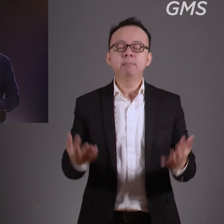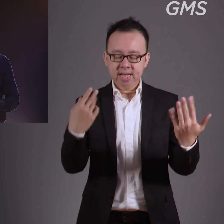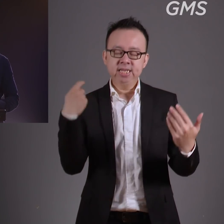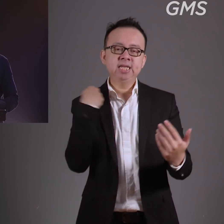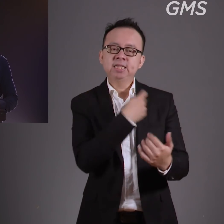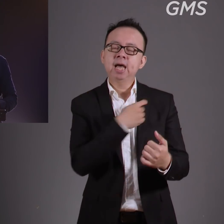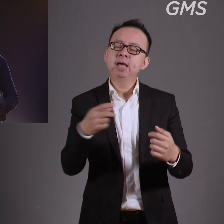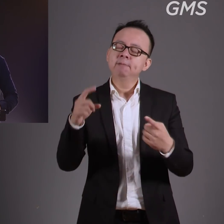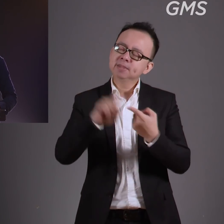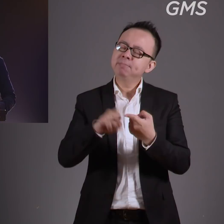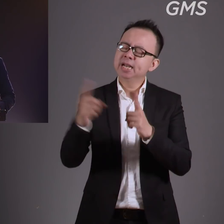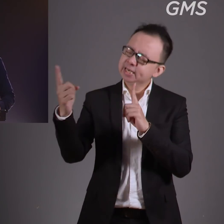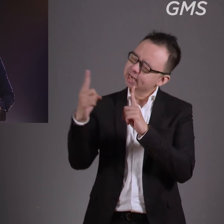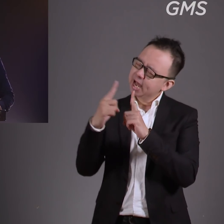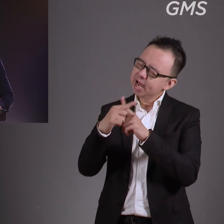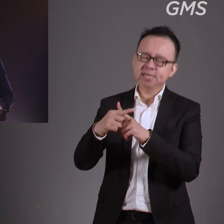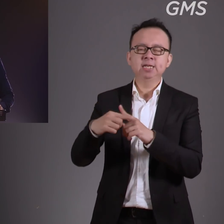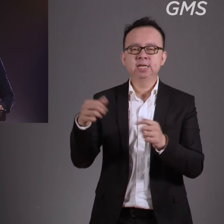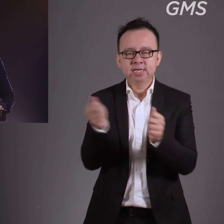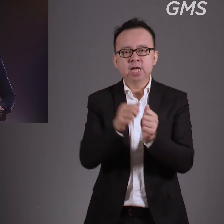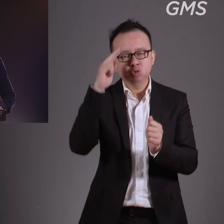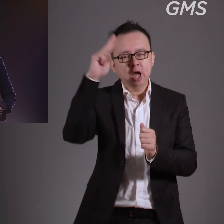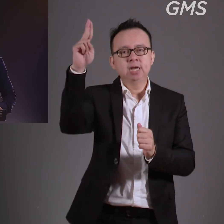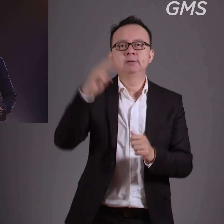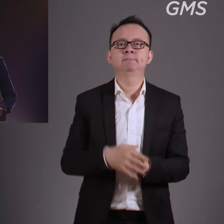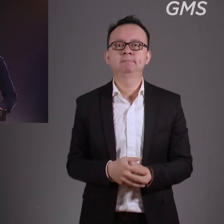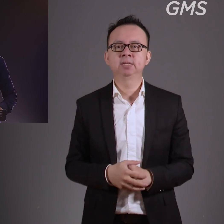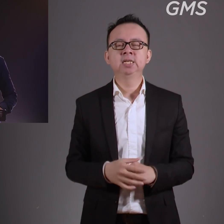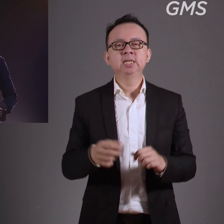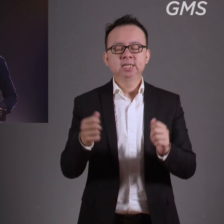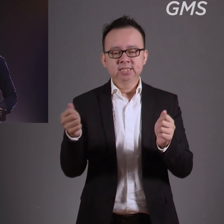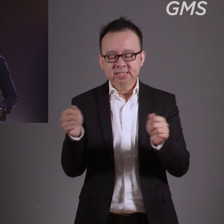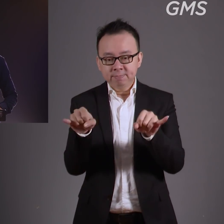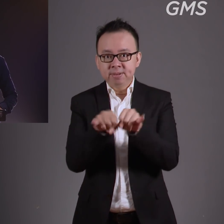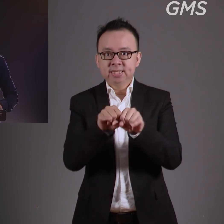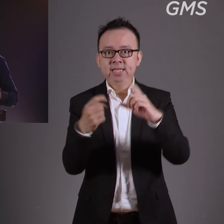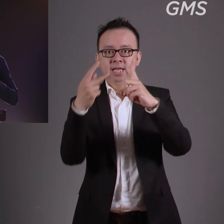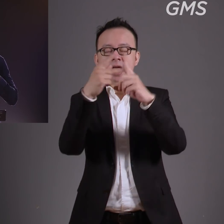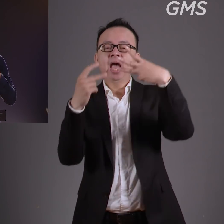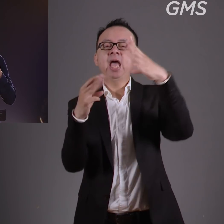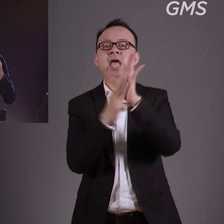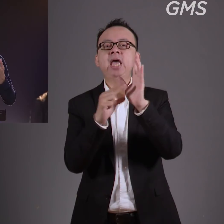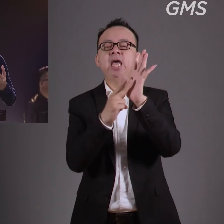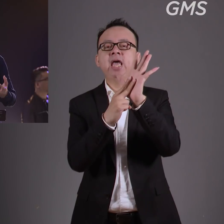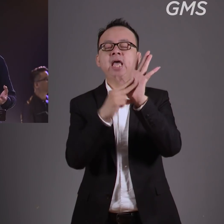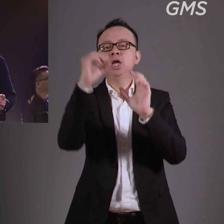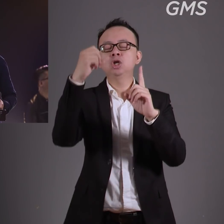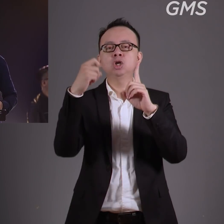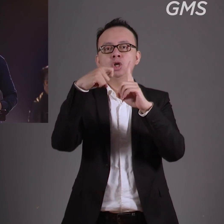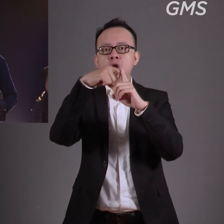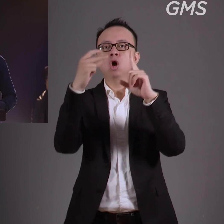Mari kita bergaul dengan Tuhan sekali lagi secara sengaja lewat pujian ini. Seperti Henok, mari kita bersahabat dengan Roh